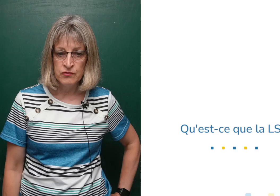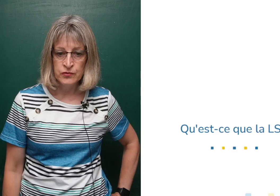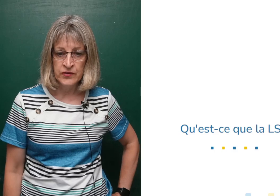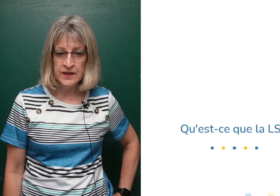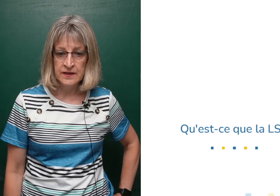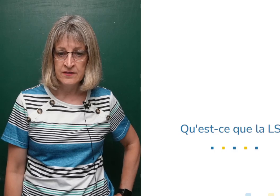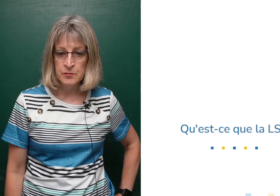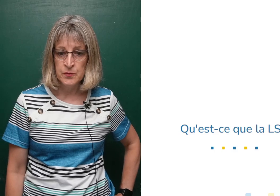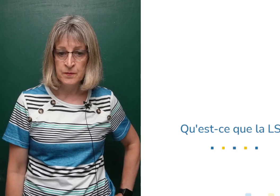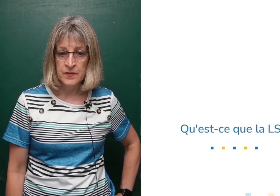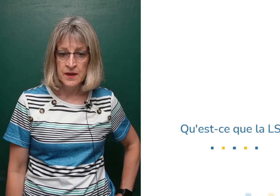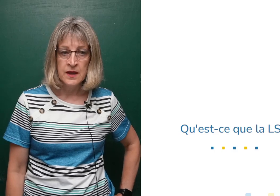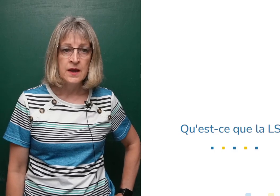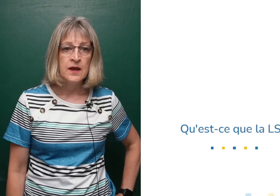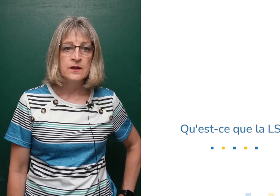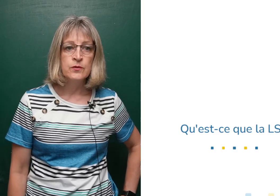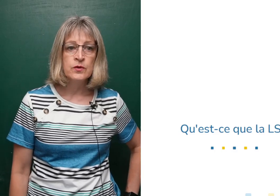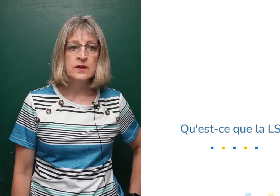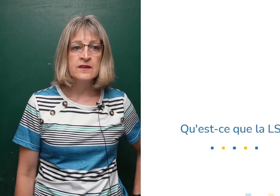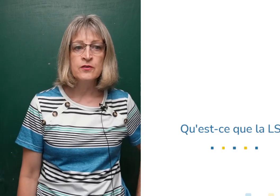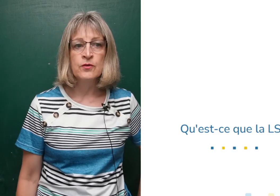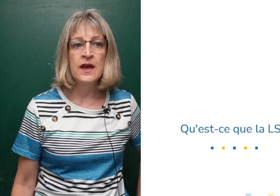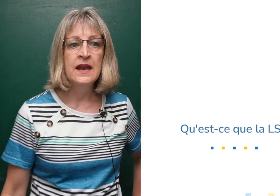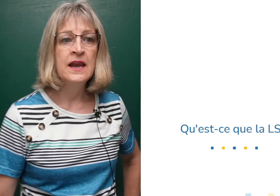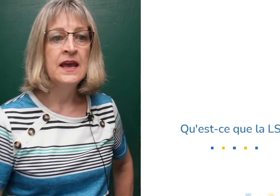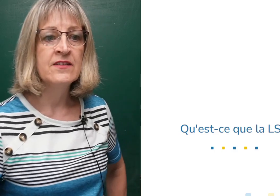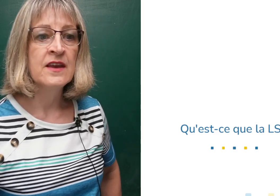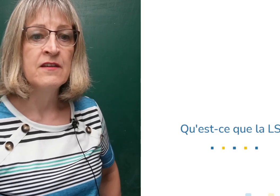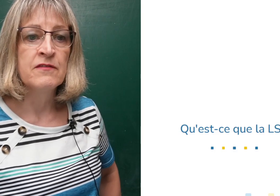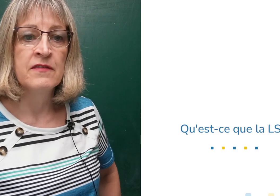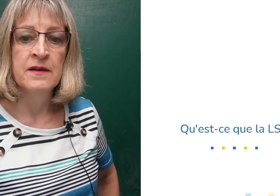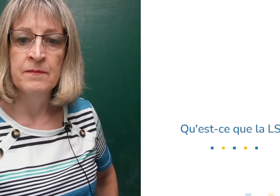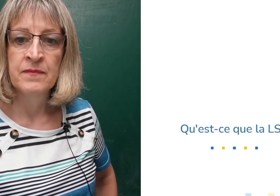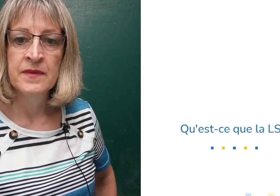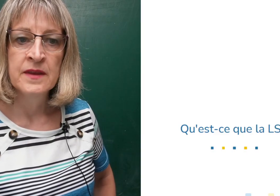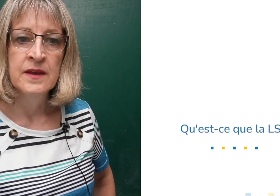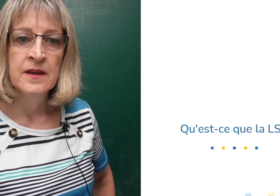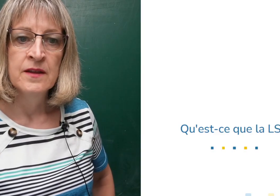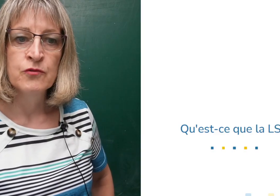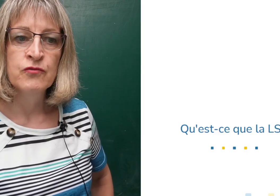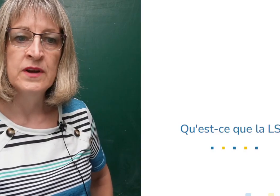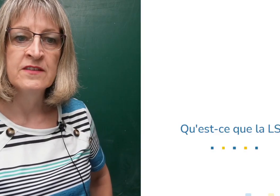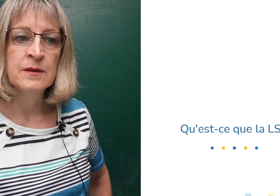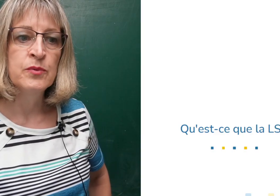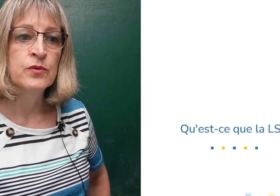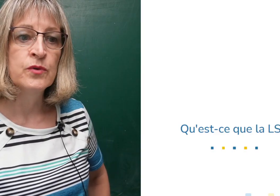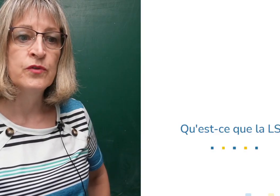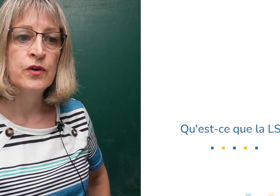ou c'est bon? Donc, qu'est-ce que LSF? Donc, je vous laisse répondre dans le